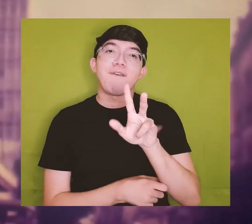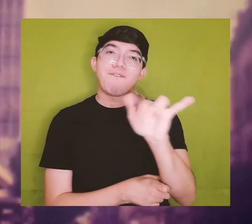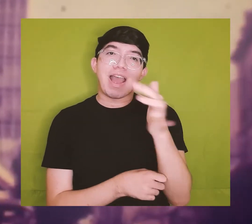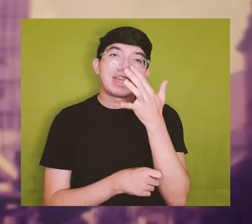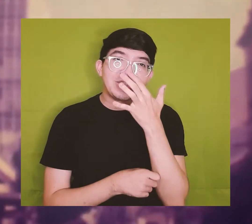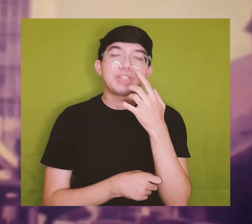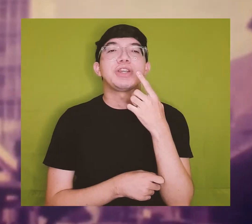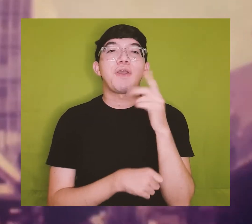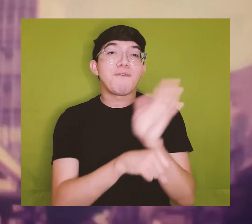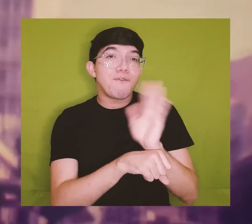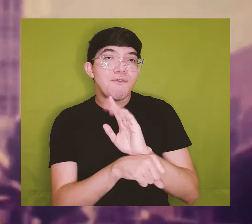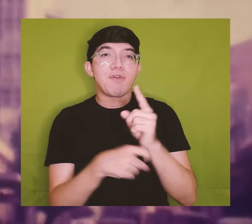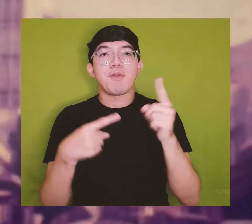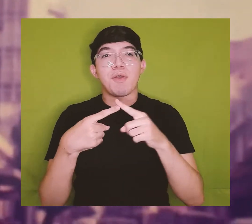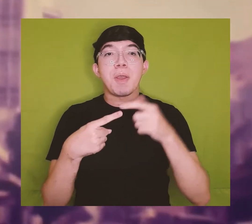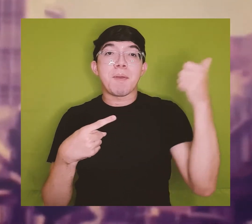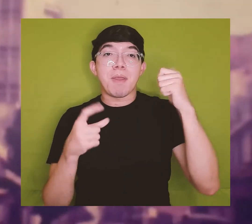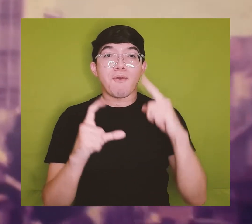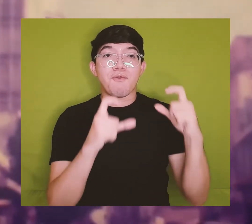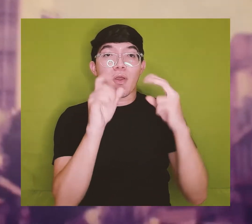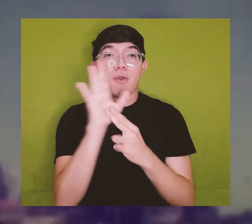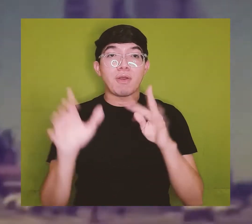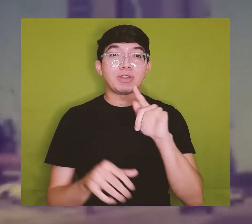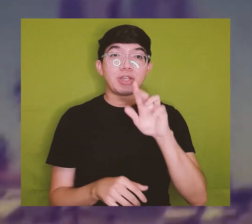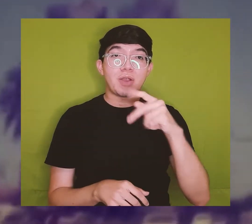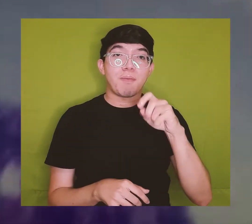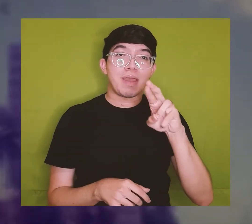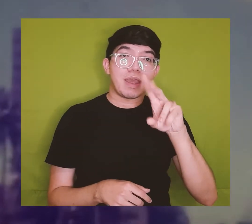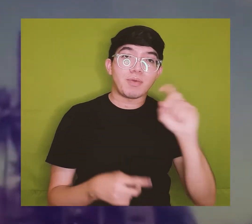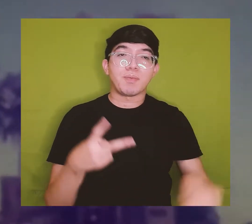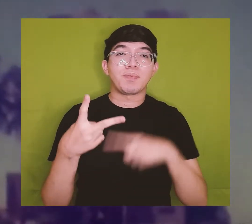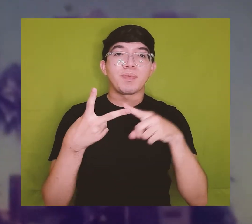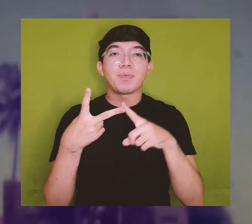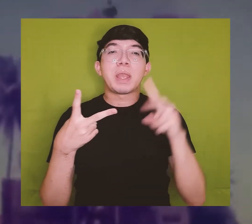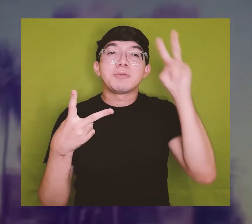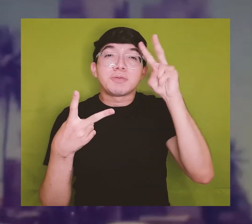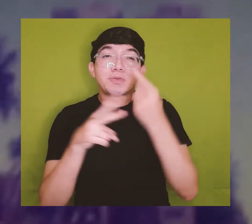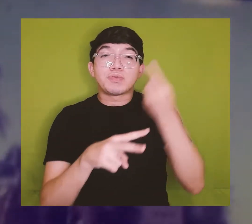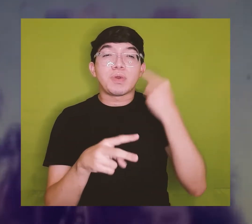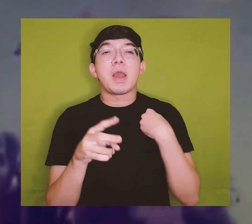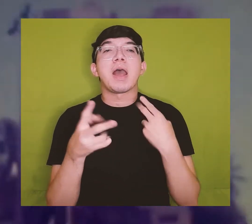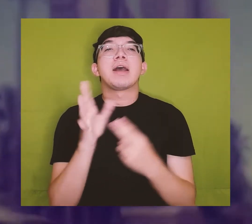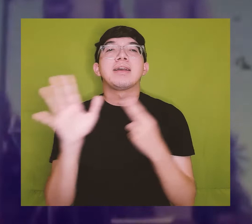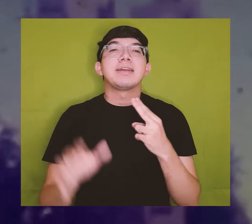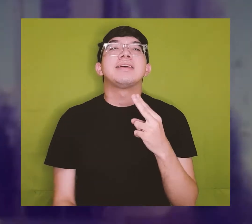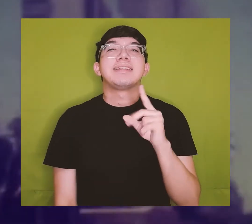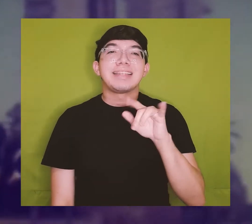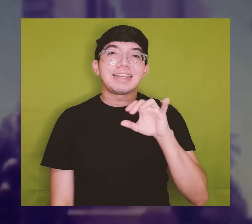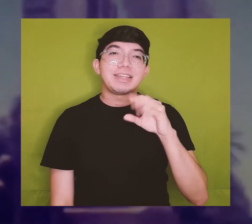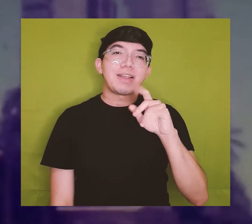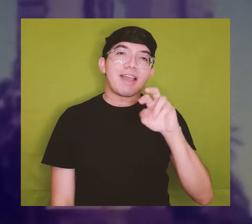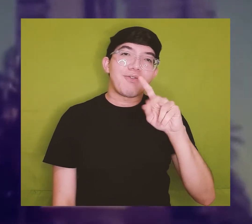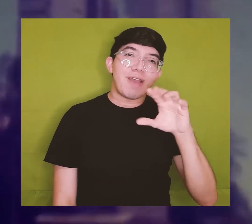fica disponível os filmes Primeira Foto, do Thiago Pedro, e os Super Memórias, do Danilo Carvalho, né, que são filmes que a gente vai